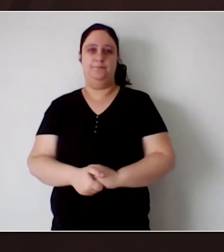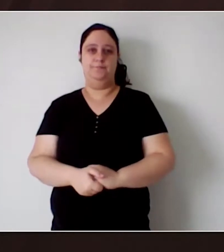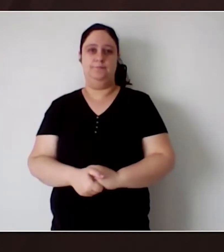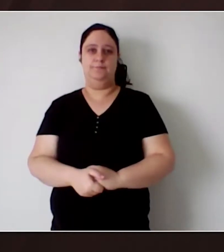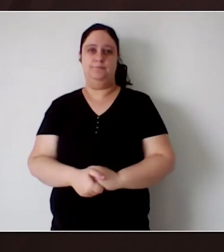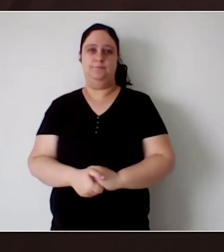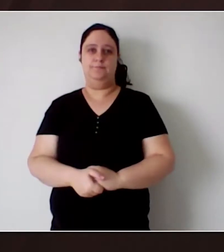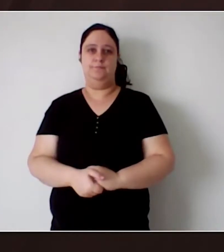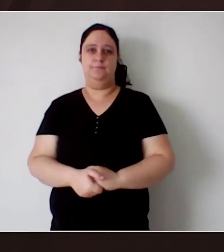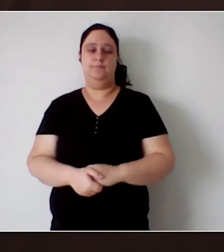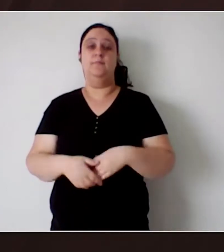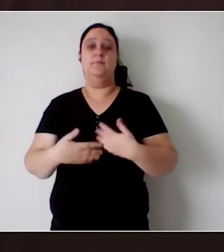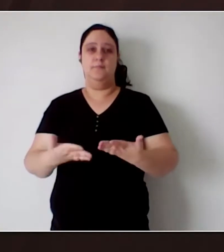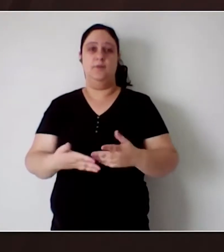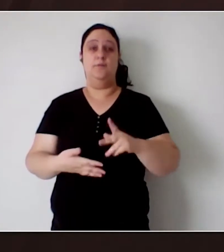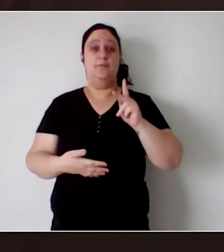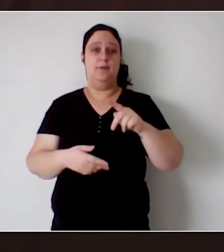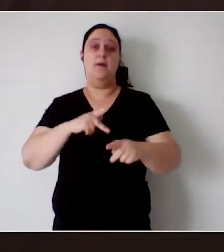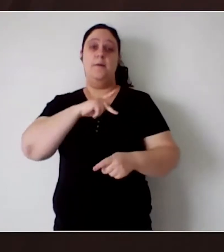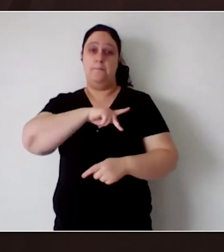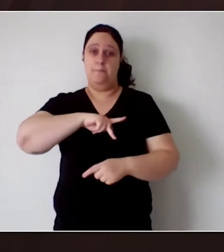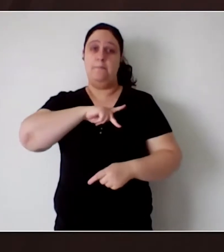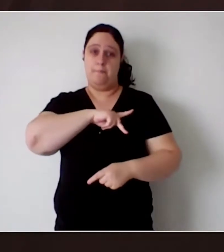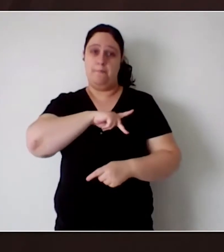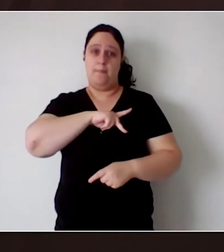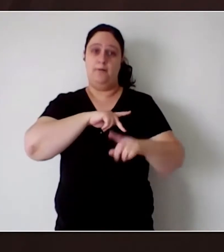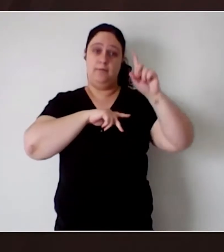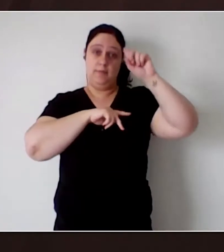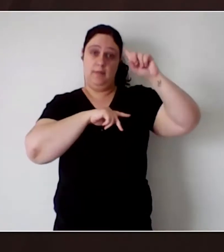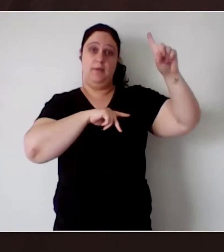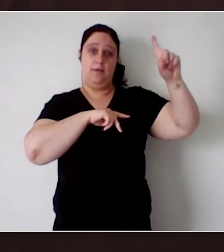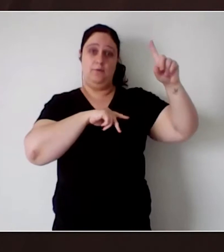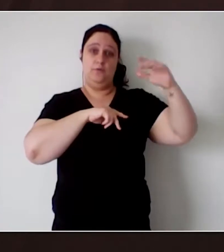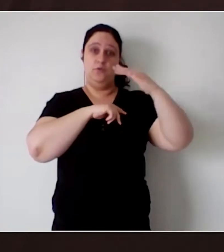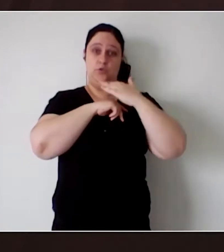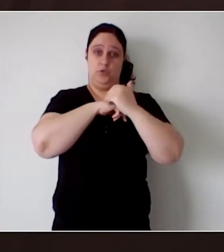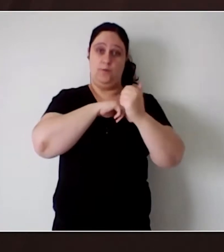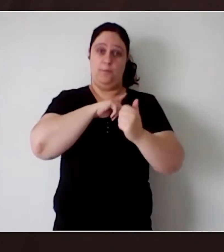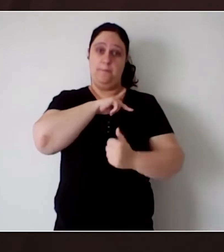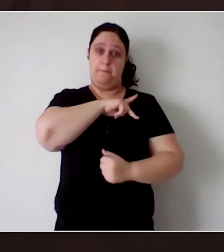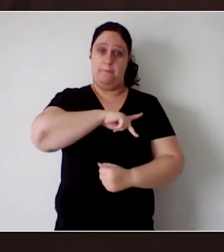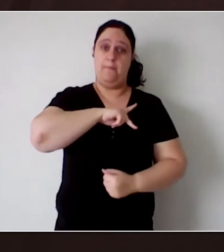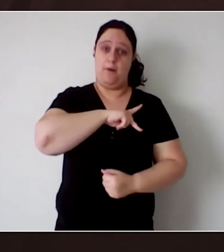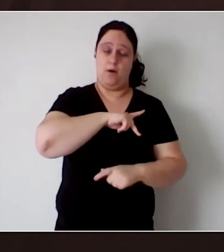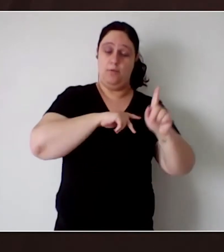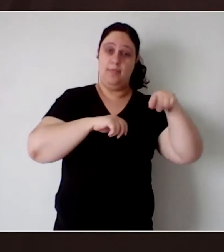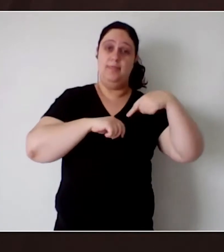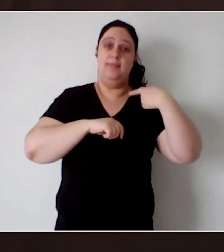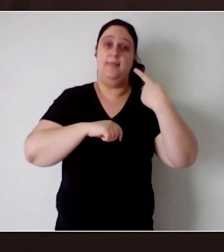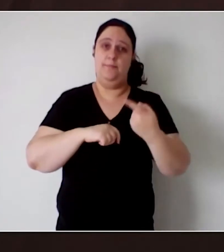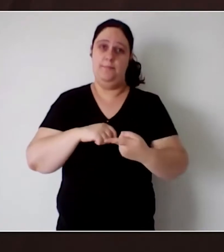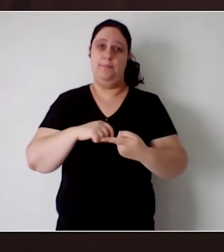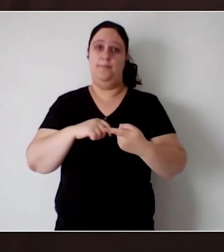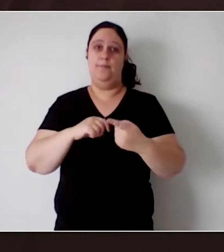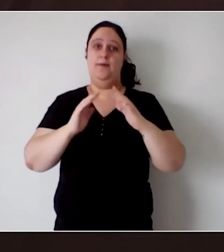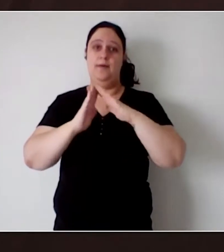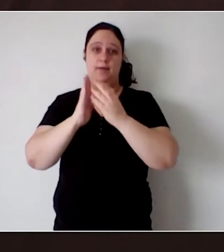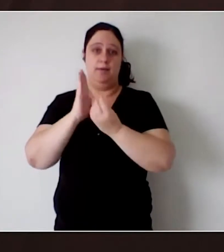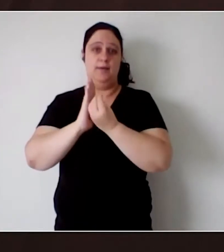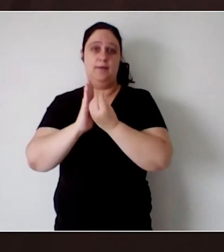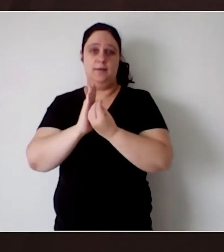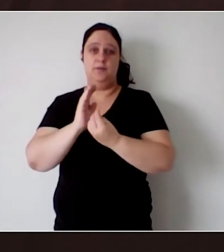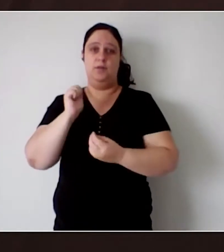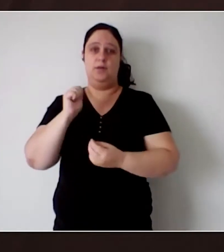do dia que ele foi chamado, depois do dia que ele foi preparado, e a partir da igreja Antioquia, a qual ele